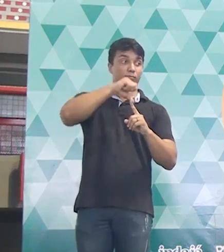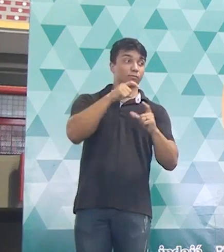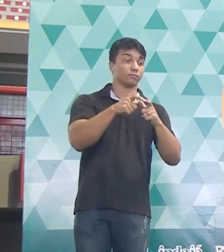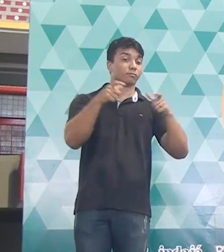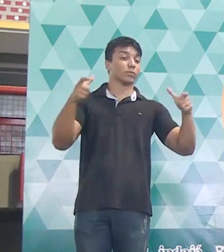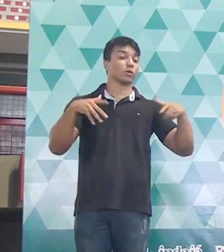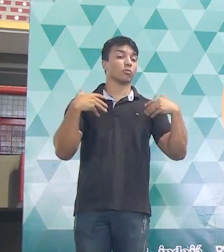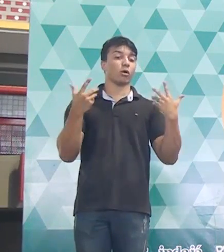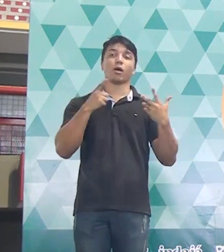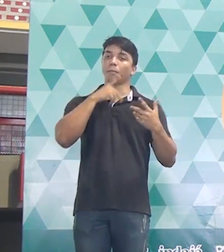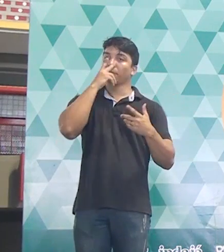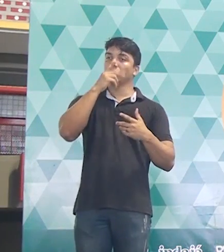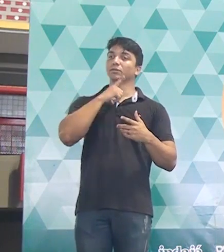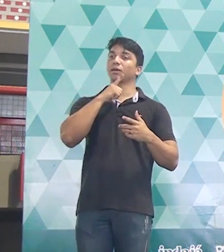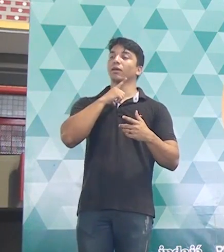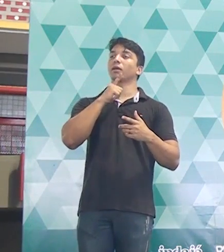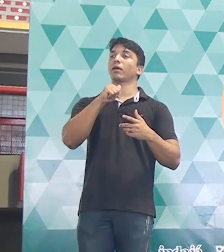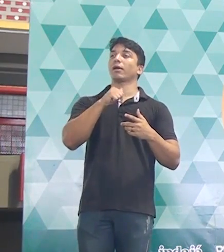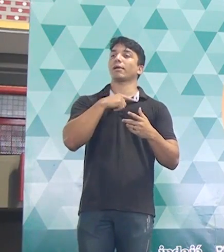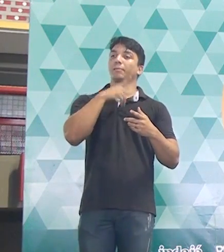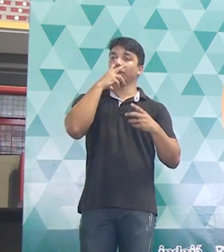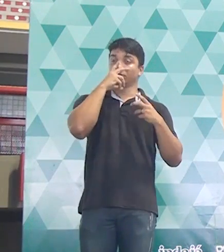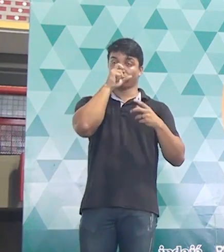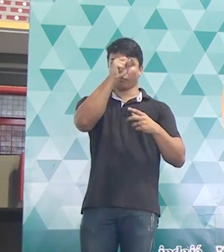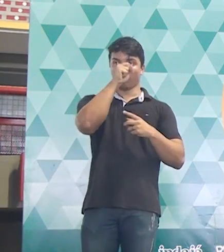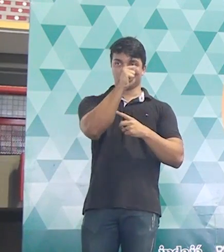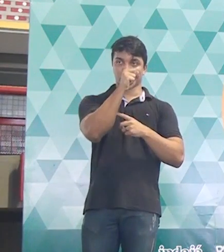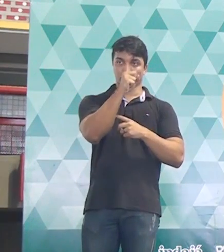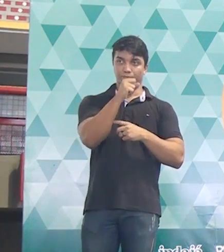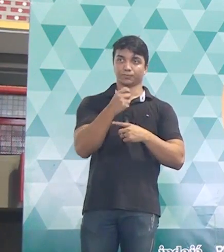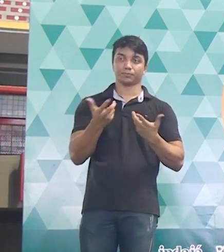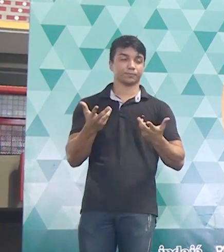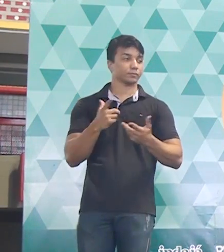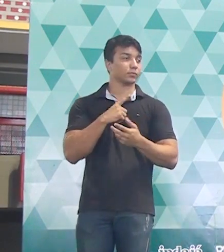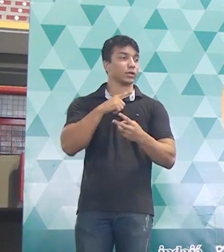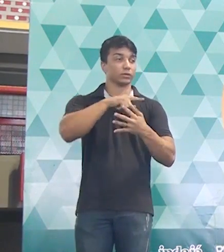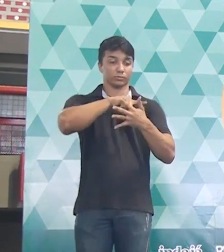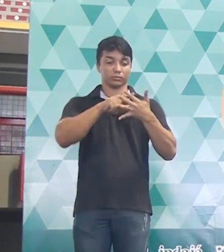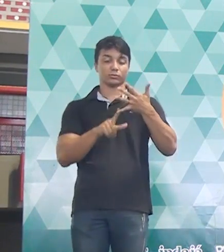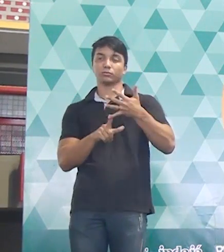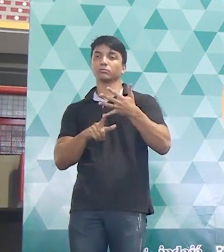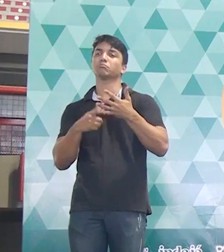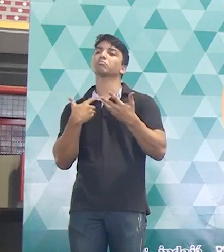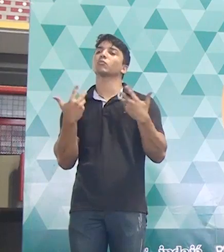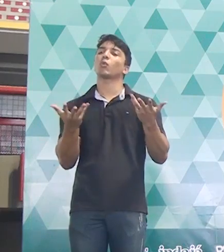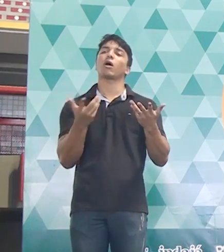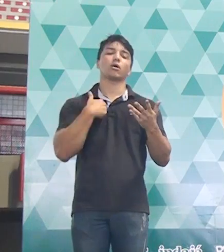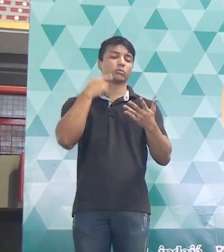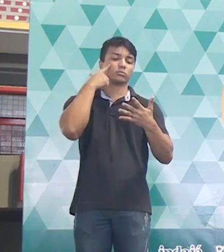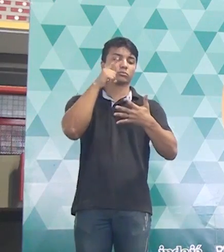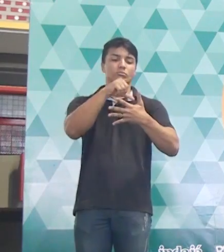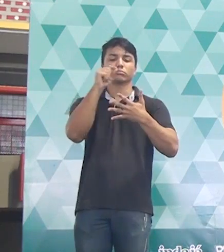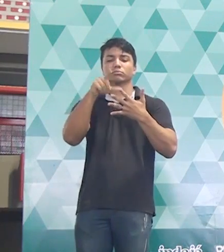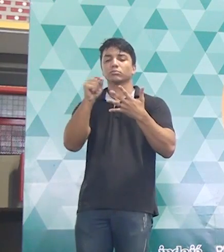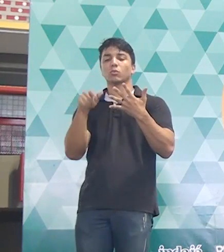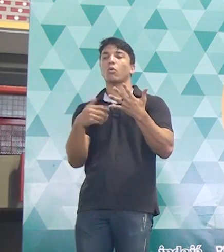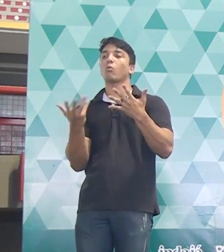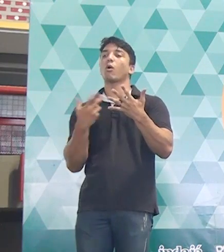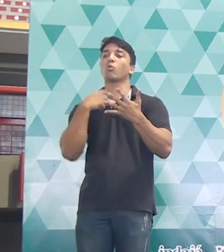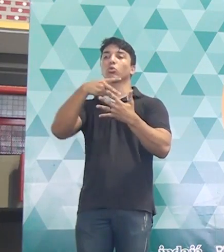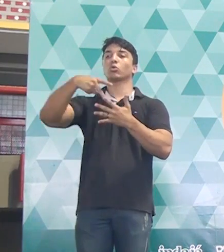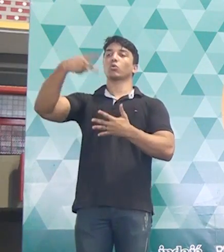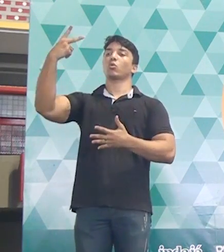acidez serão os ácidos mais fortes. Então você tem 5 ácidos, você tem que eleger os 2